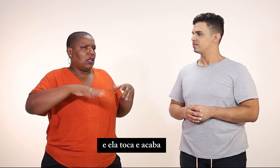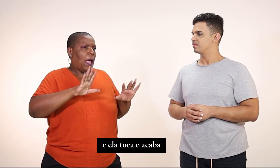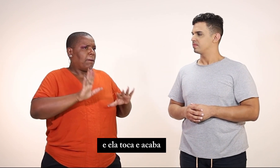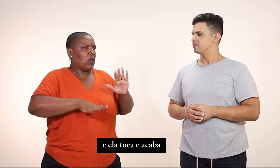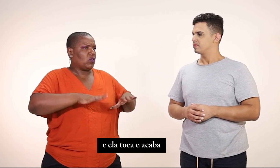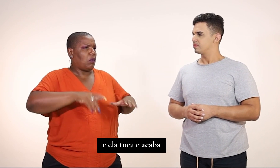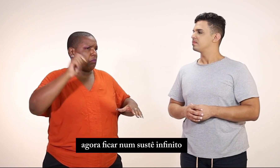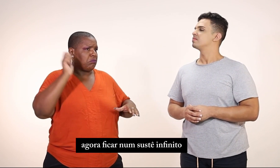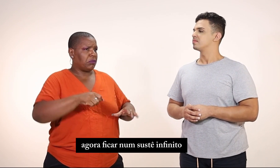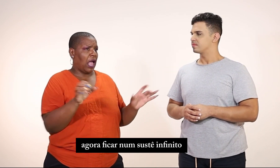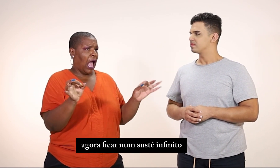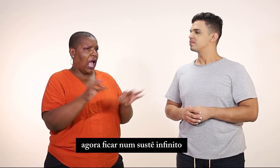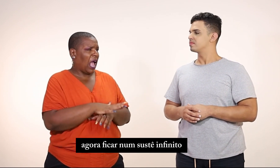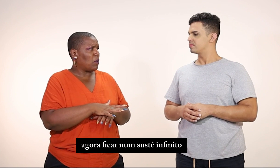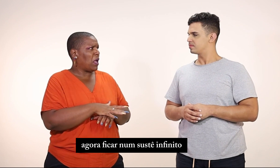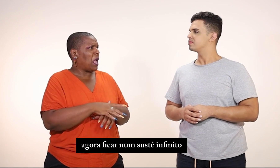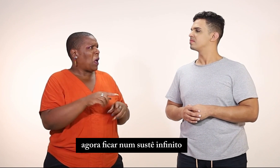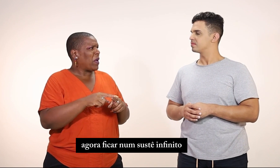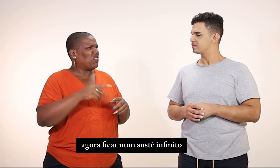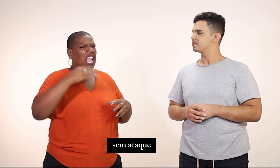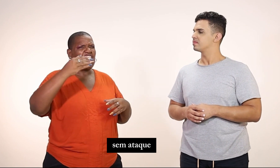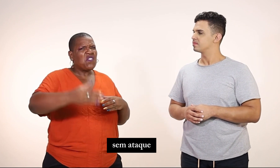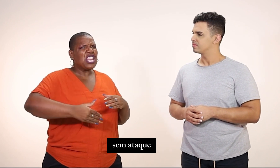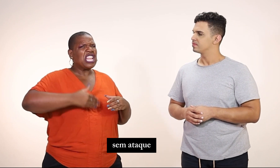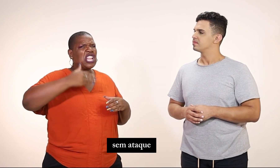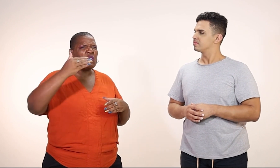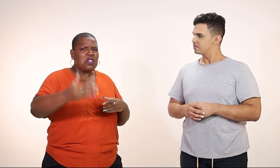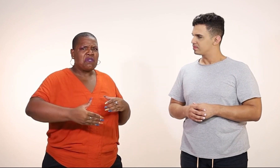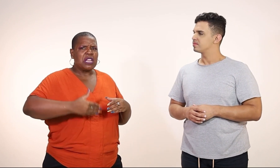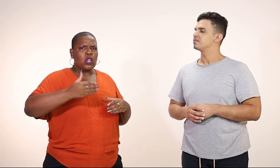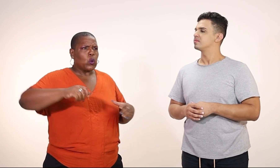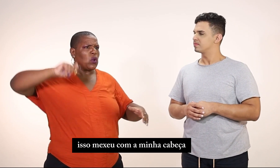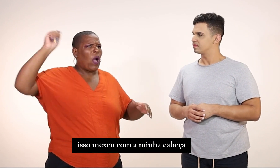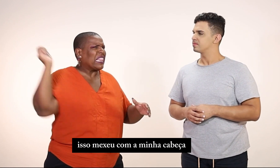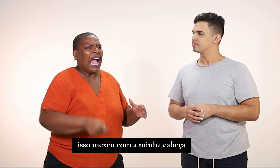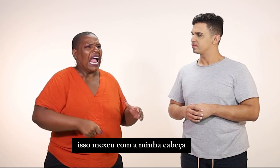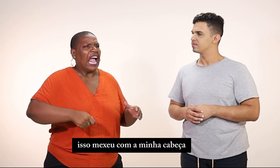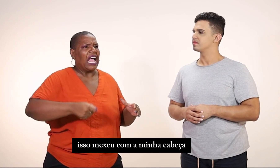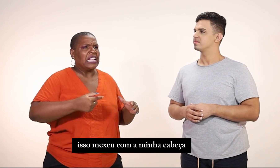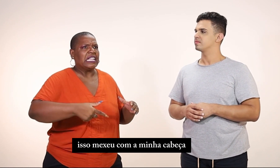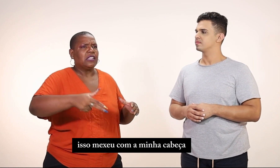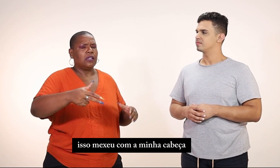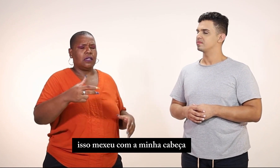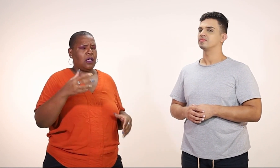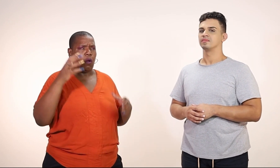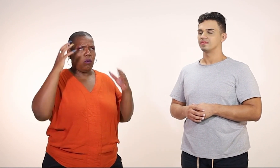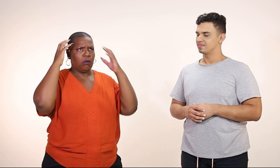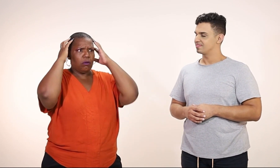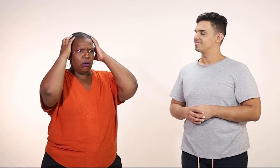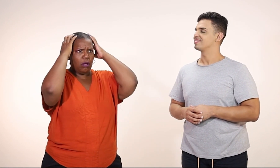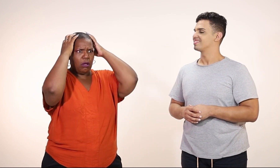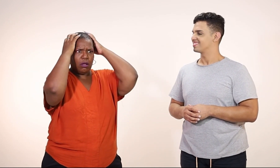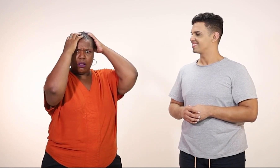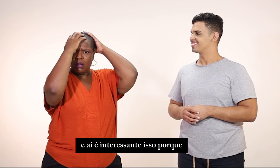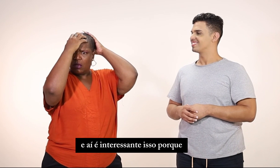toca e acaba. Agora ficar num sustain infinito sem ataque, isso mexeu com a minha cabeça. E aí